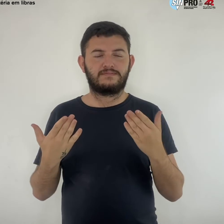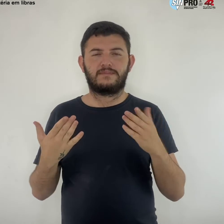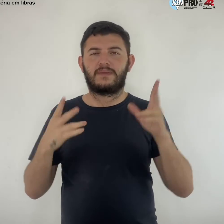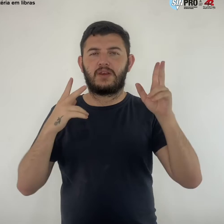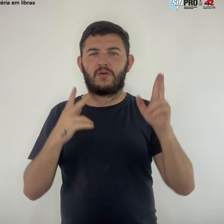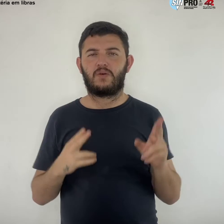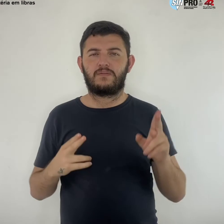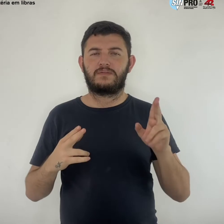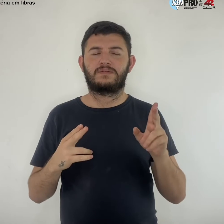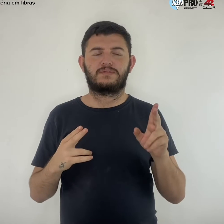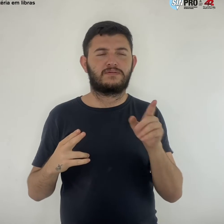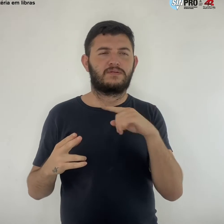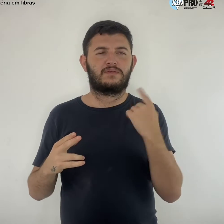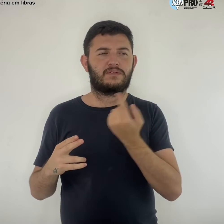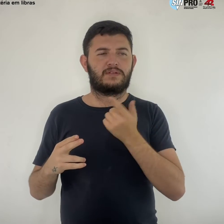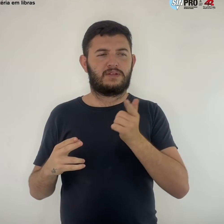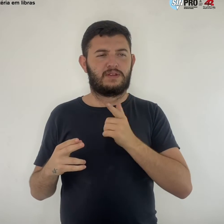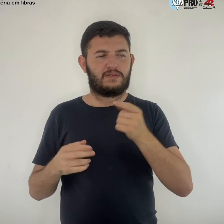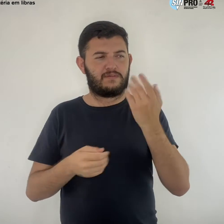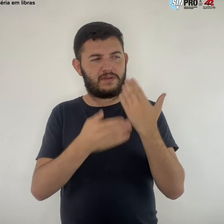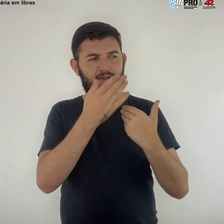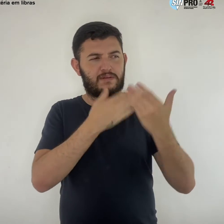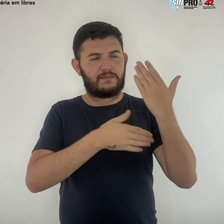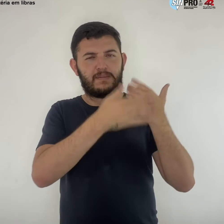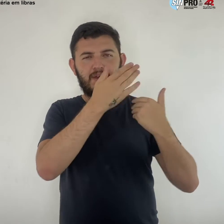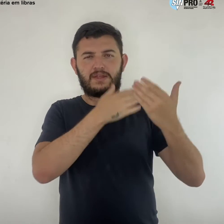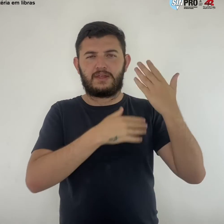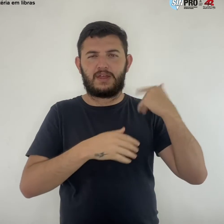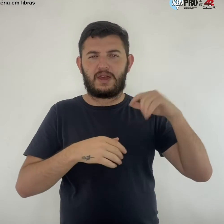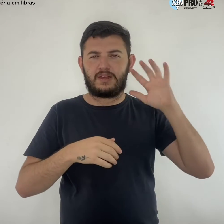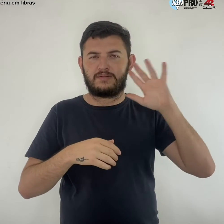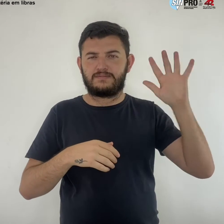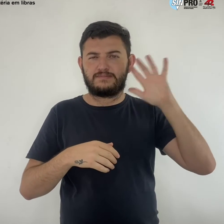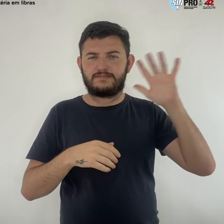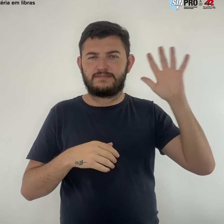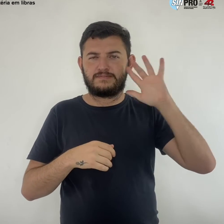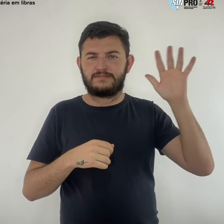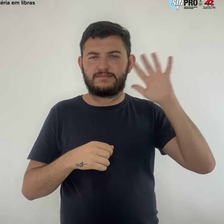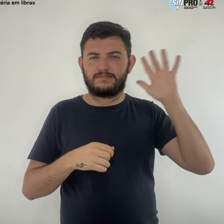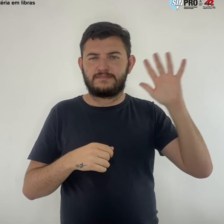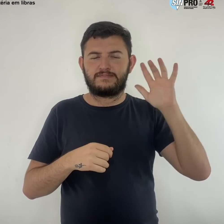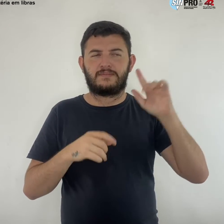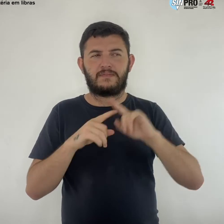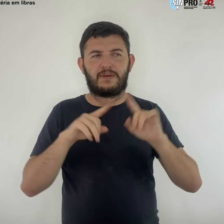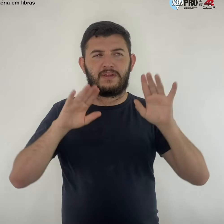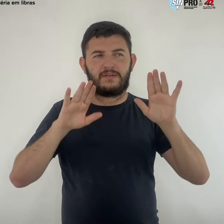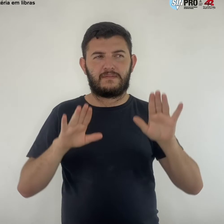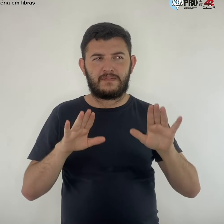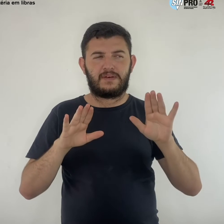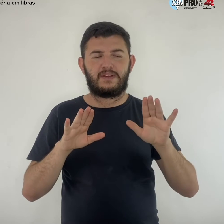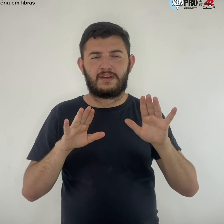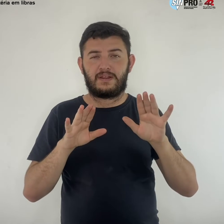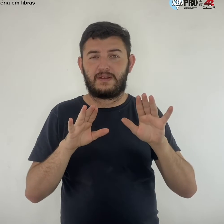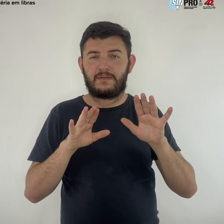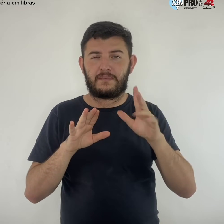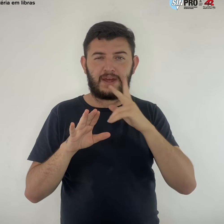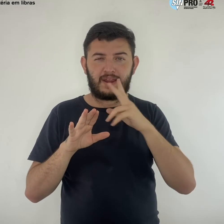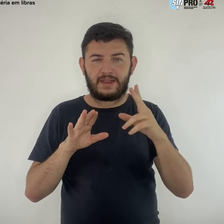É como se a imagem que temos desse passado, meio distante, mas não tão